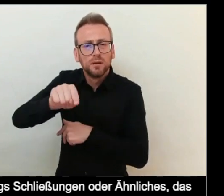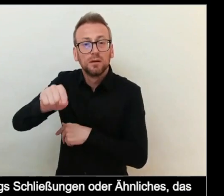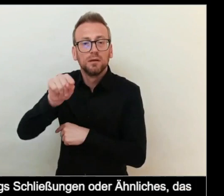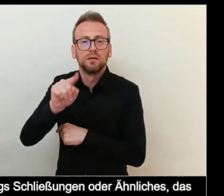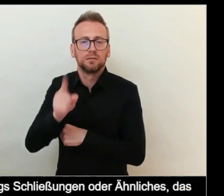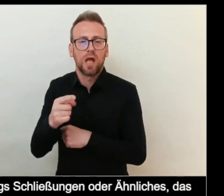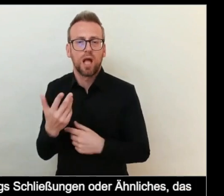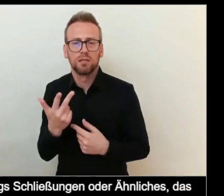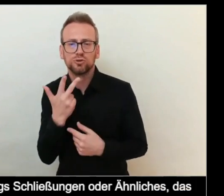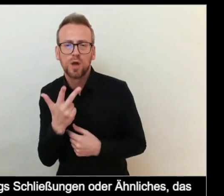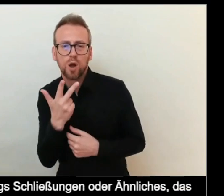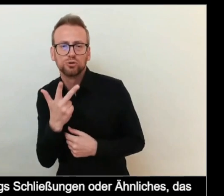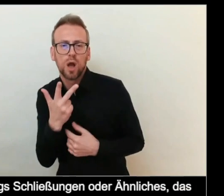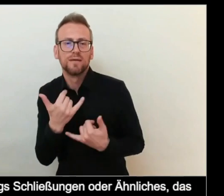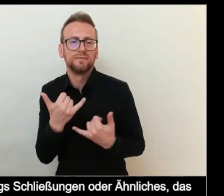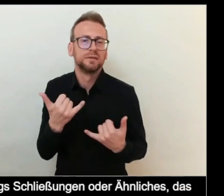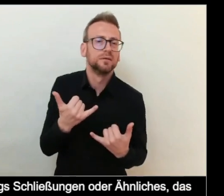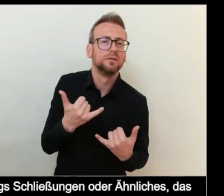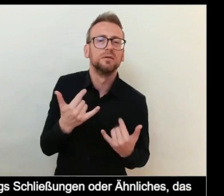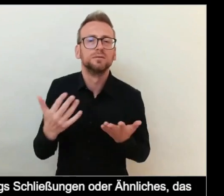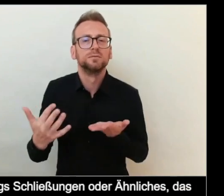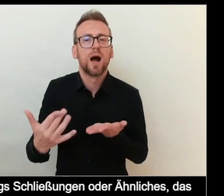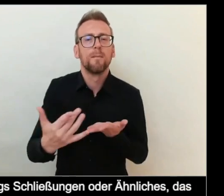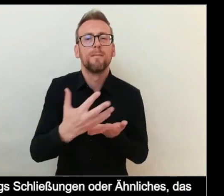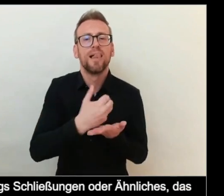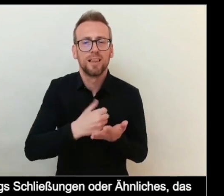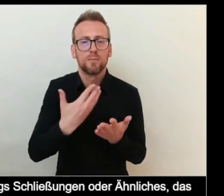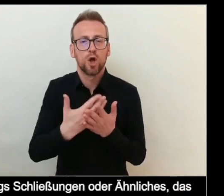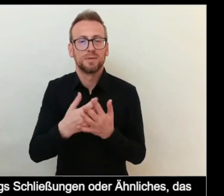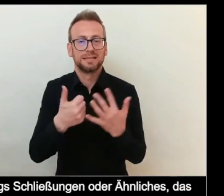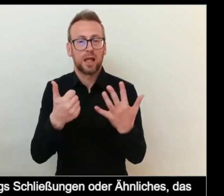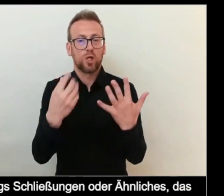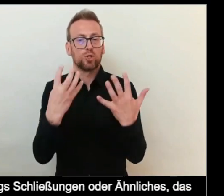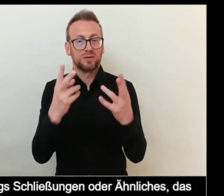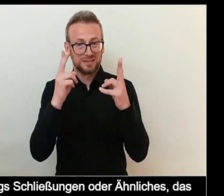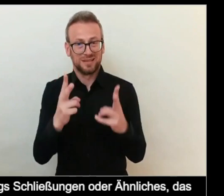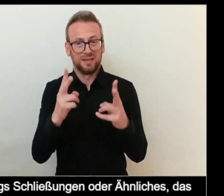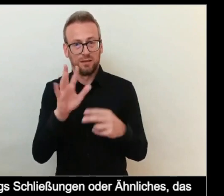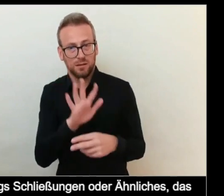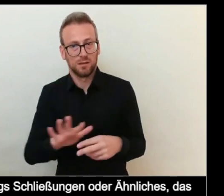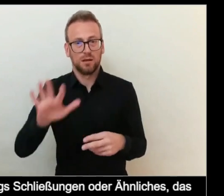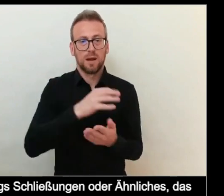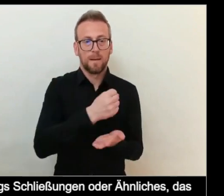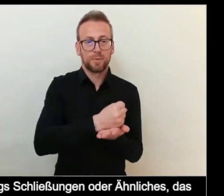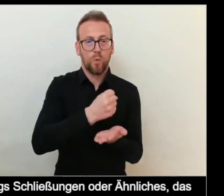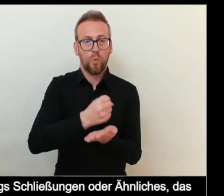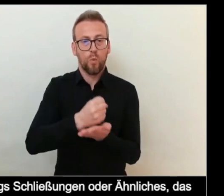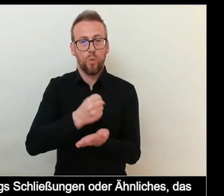weil es sonst nicht verhältnismäßig und einfach aufhebbar wäre, was natürlich dann im Chaos enden würde. Das heißt, im